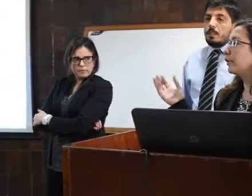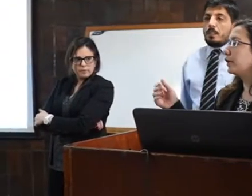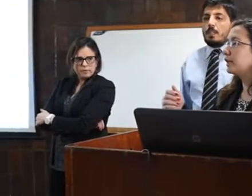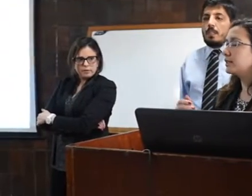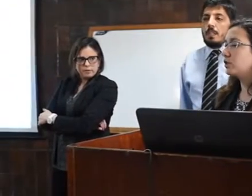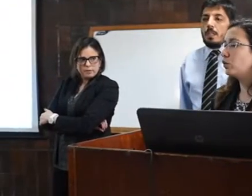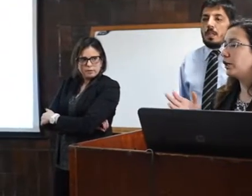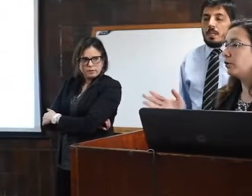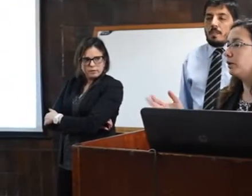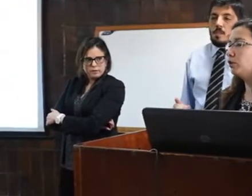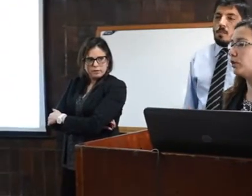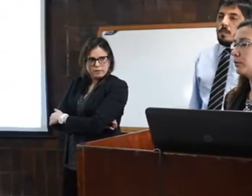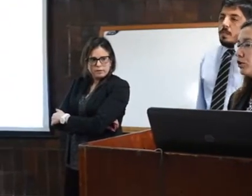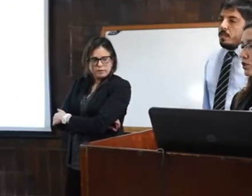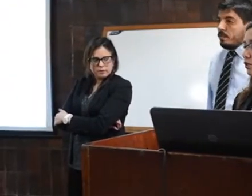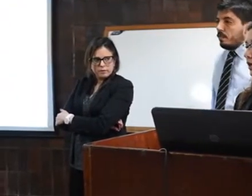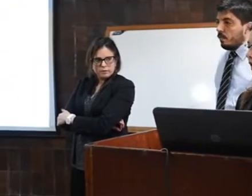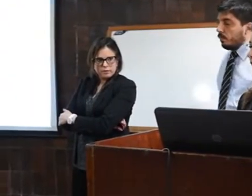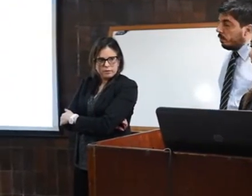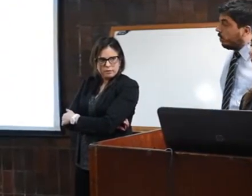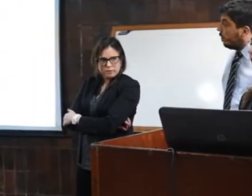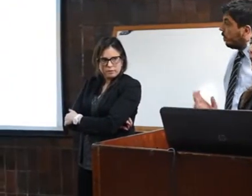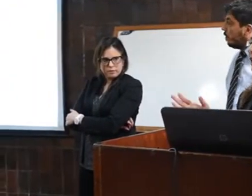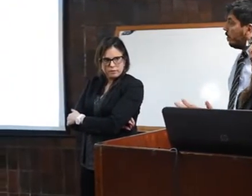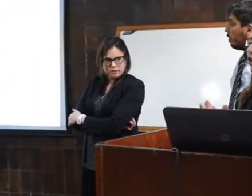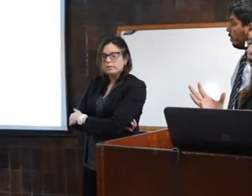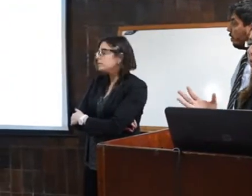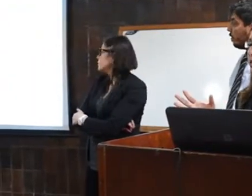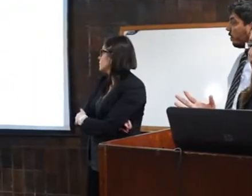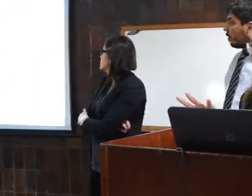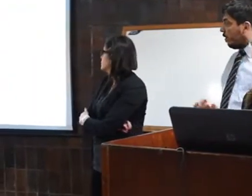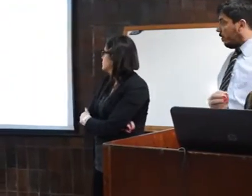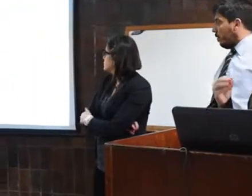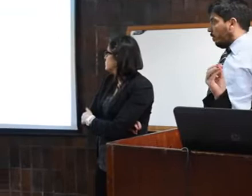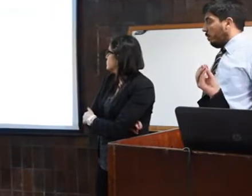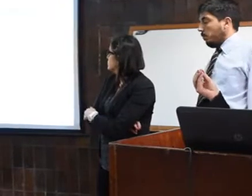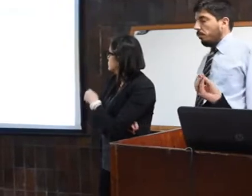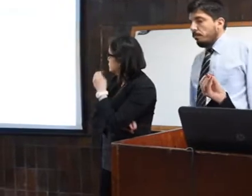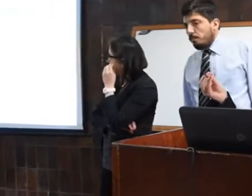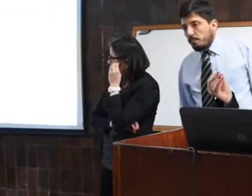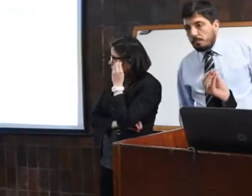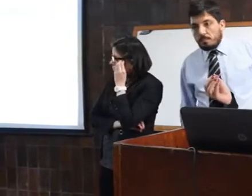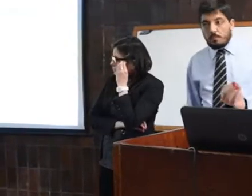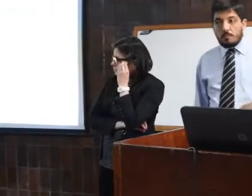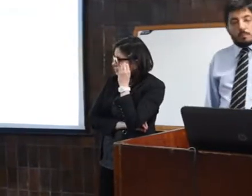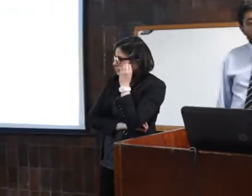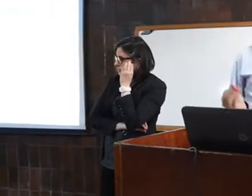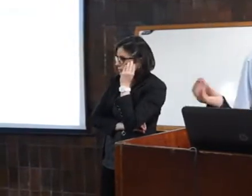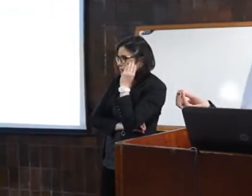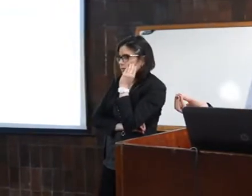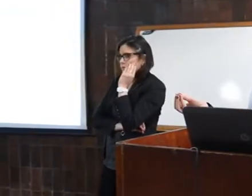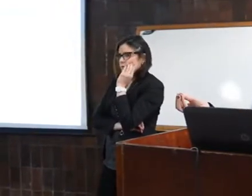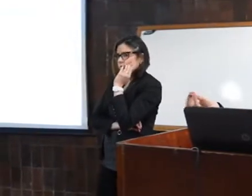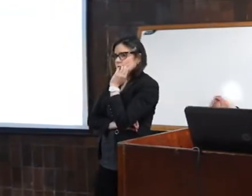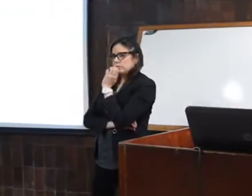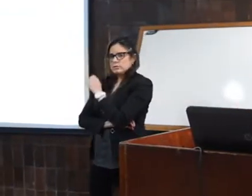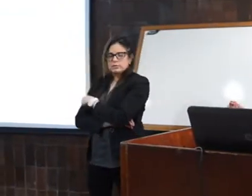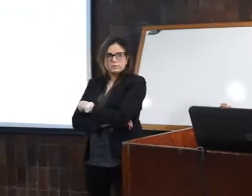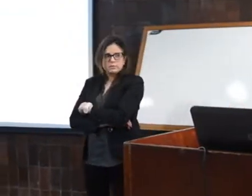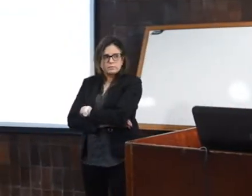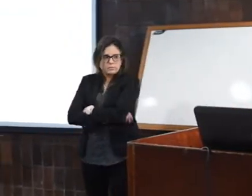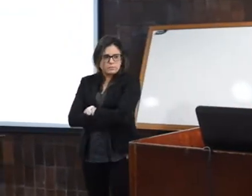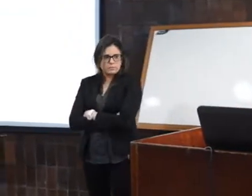aseguradoras que te aseguran lo mismo que te puedo asegurar ata click y lo que pasa que hay una reputación mala tuya paraguay que no te aseguran